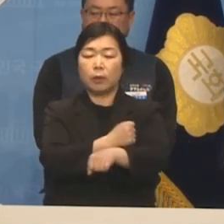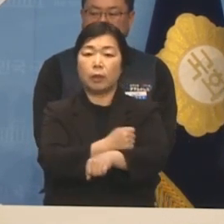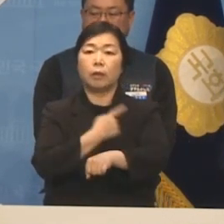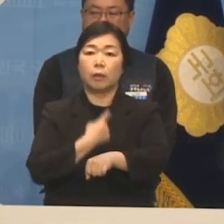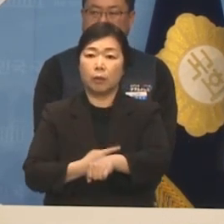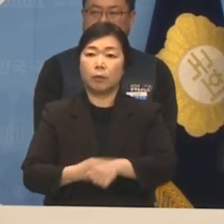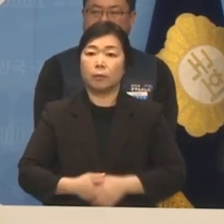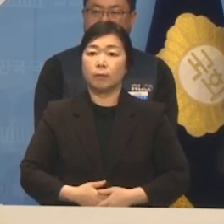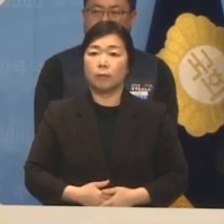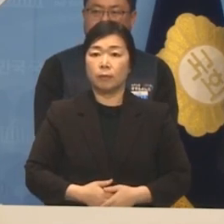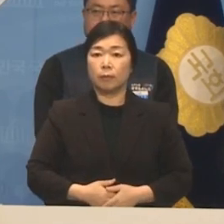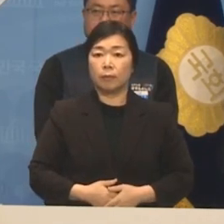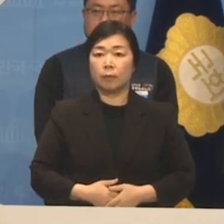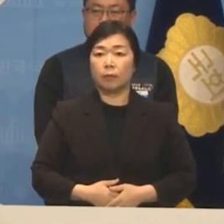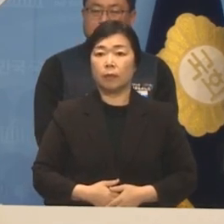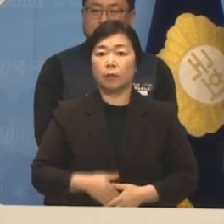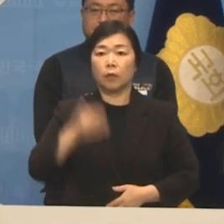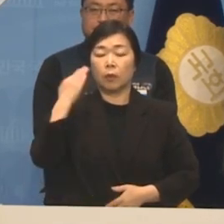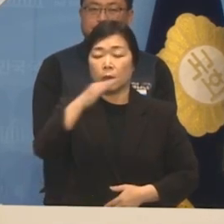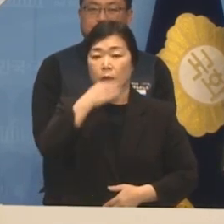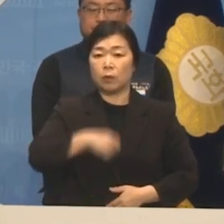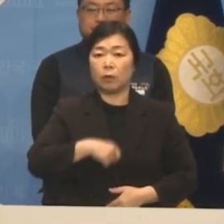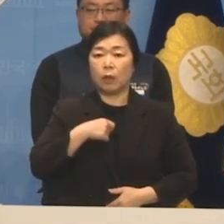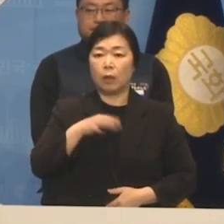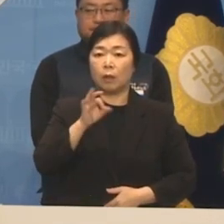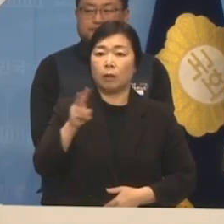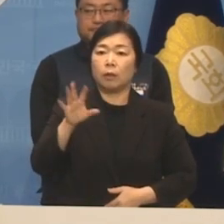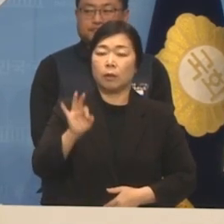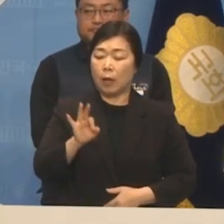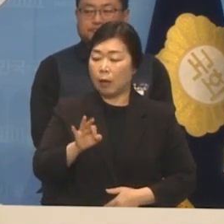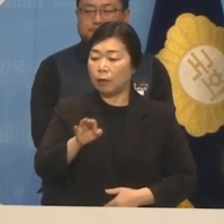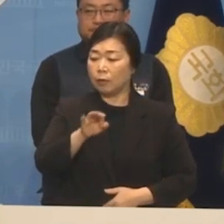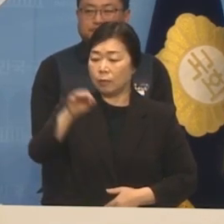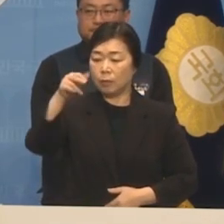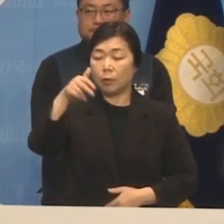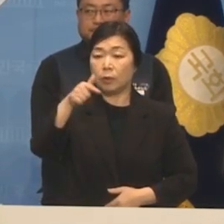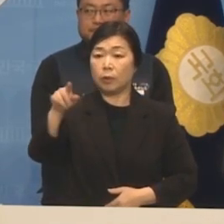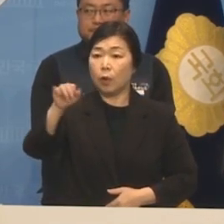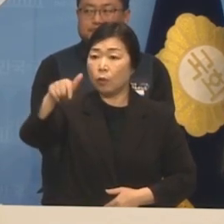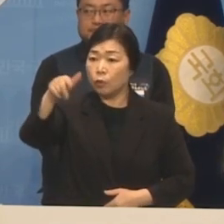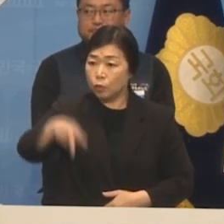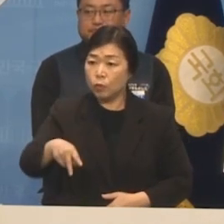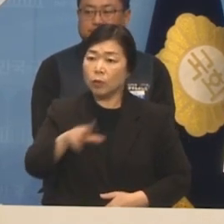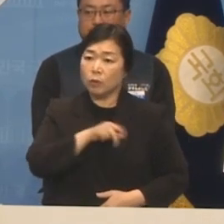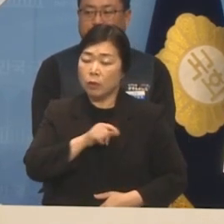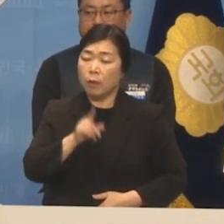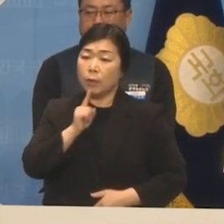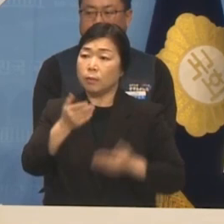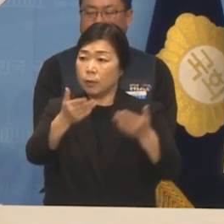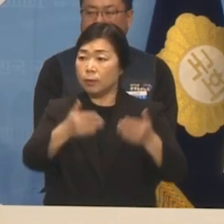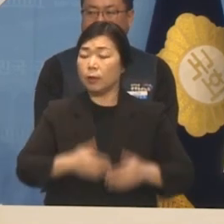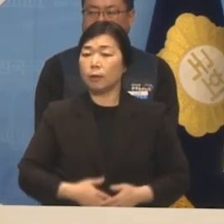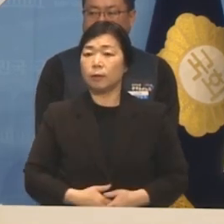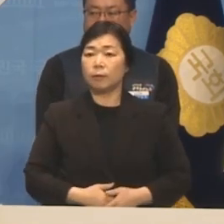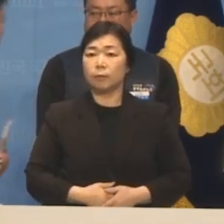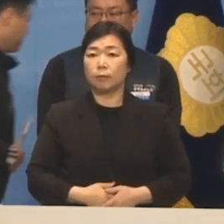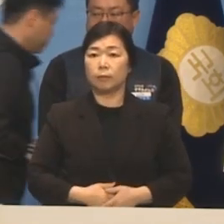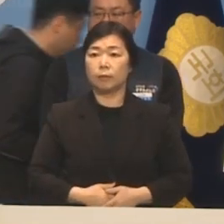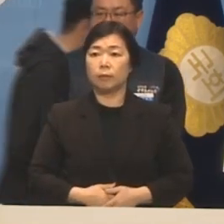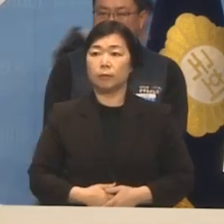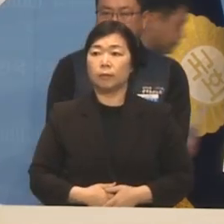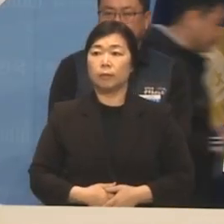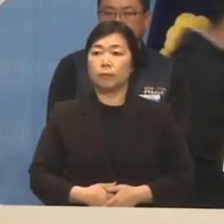해주고 계십니다. 녹색정의당 양경규 국회의원 발언 들어보도록 하겠습니다.